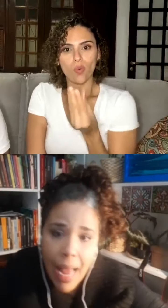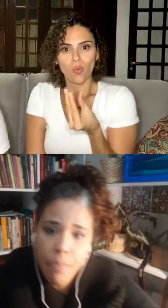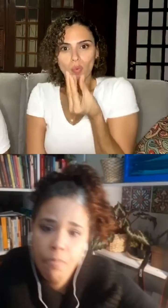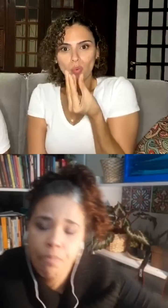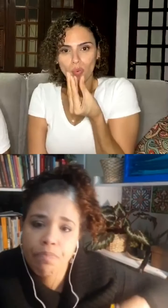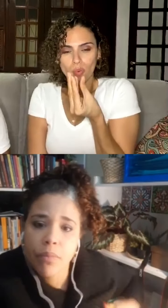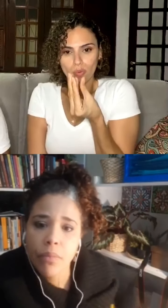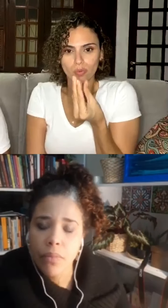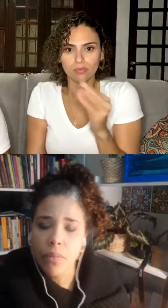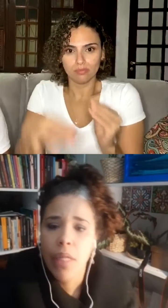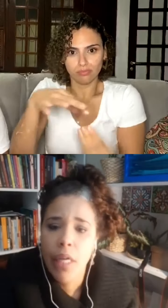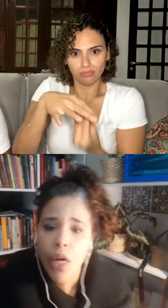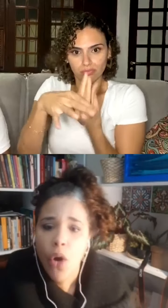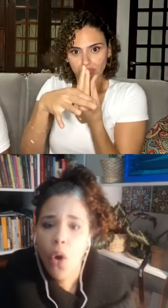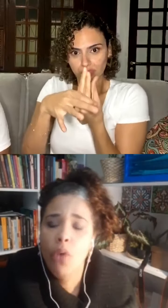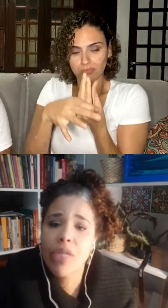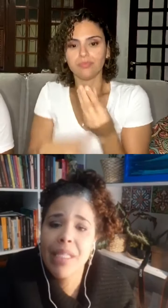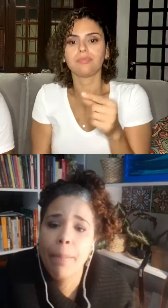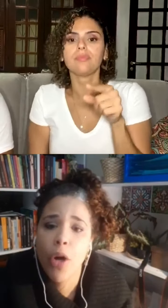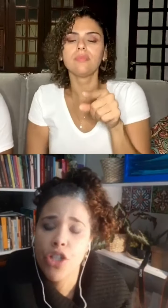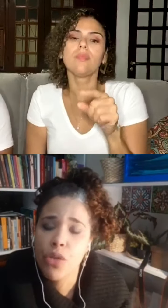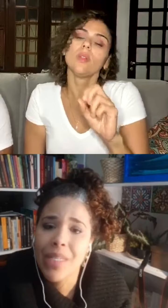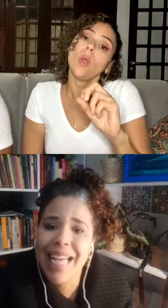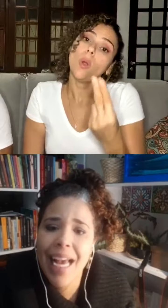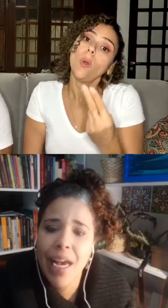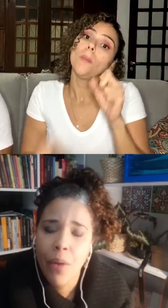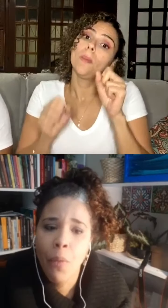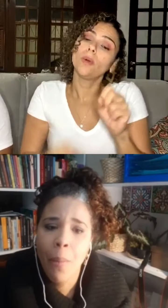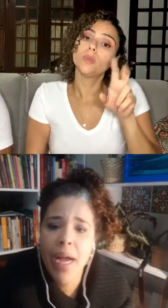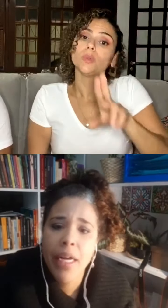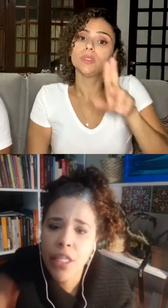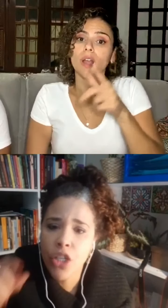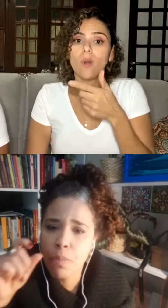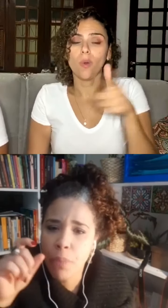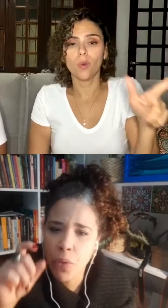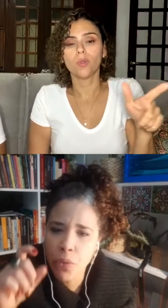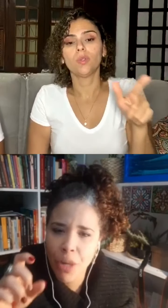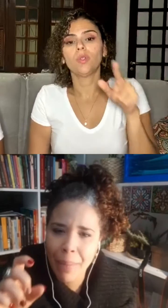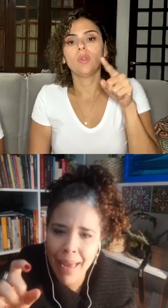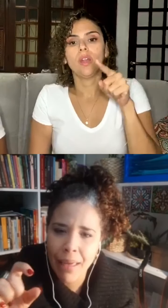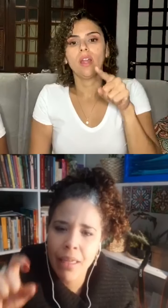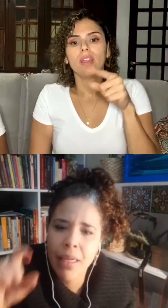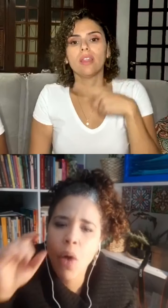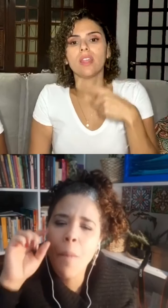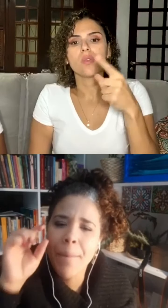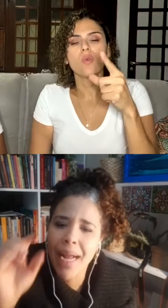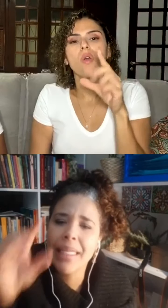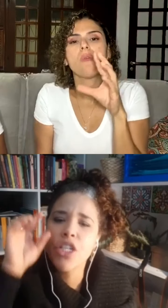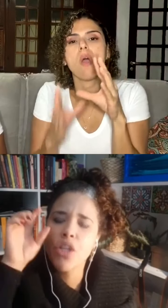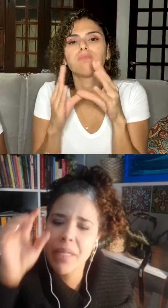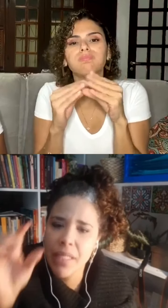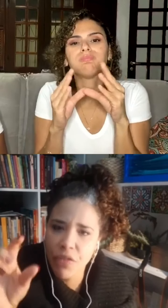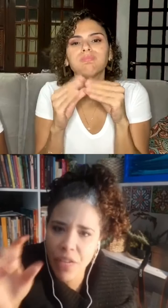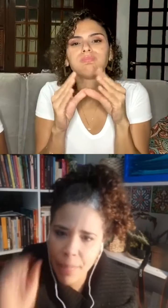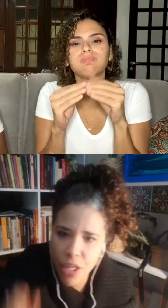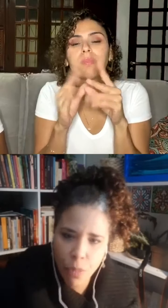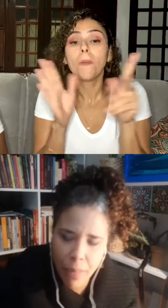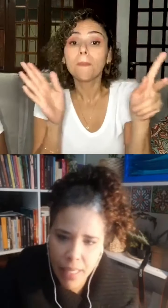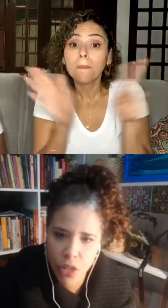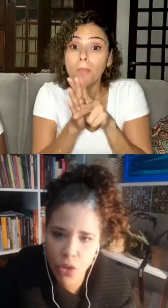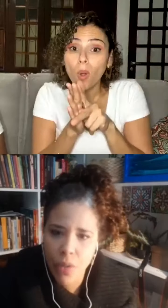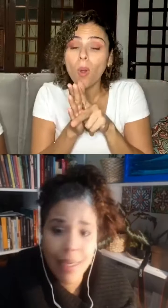ajudar, ou você pode usar uma esponja marinha comprada especificamente